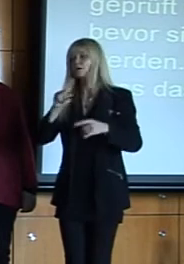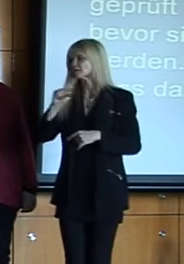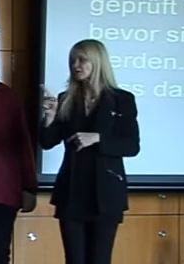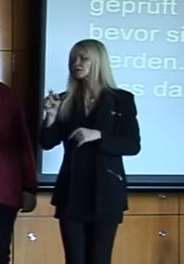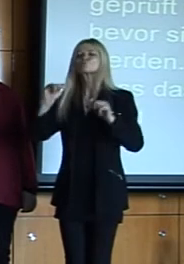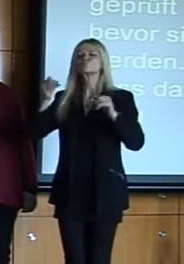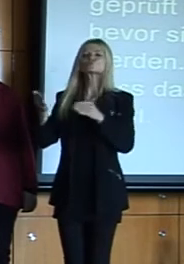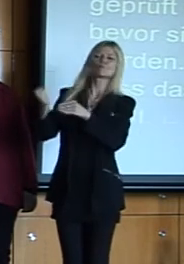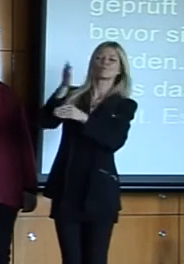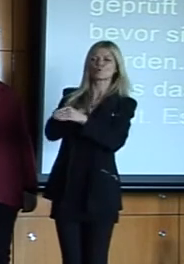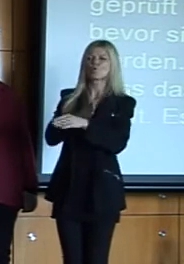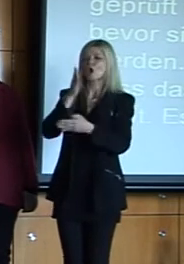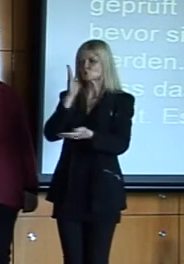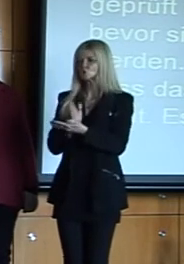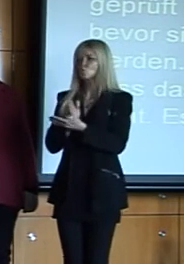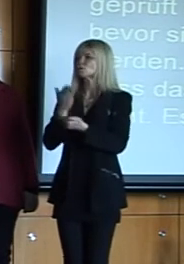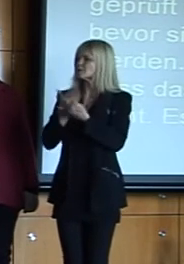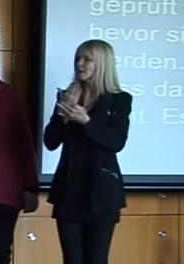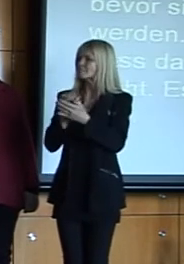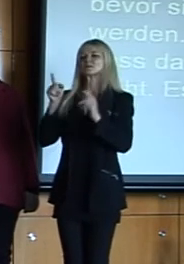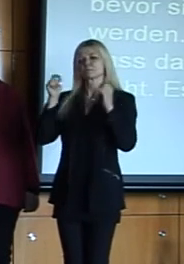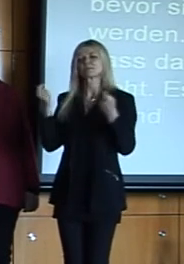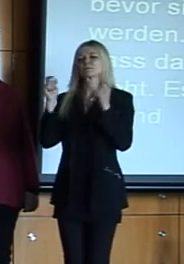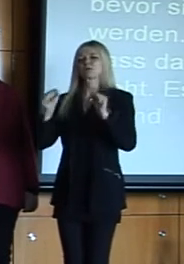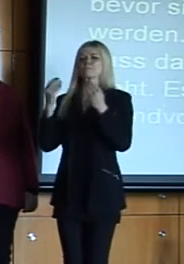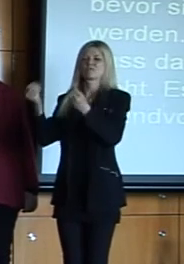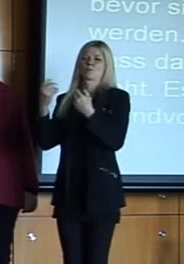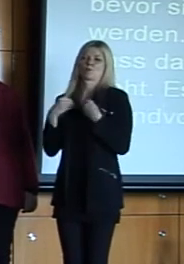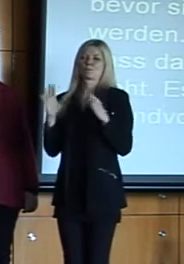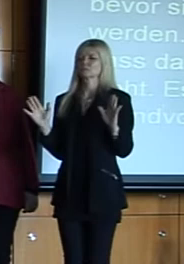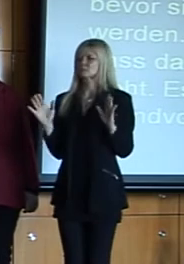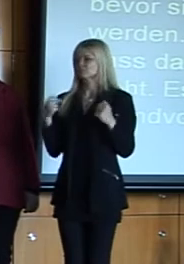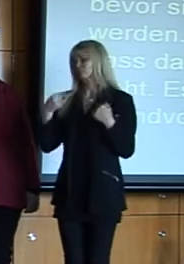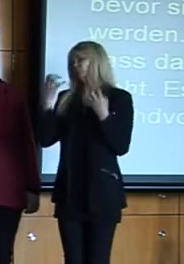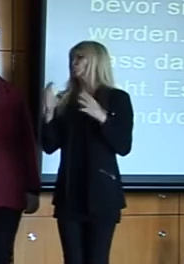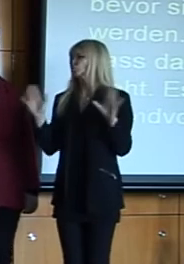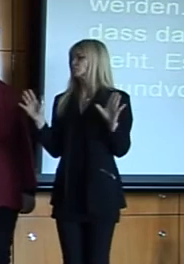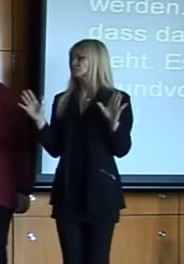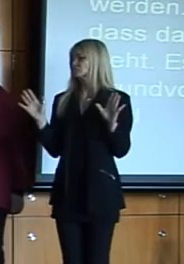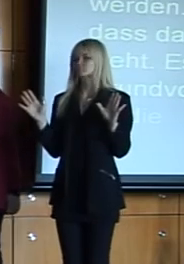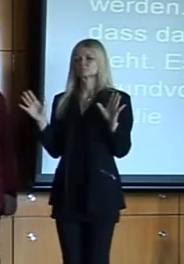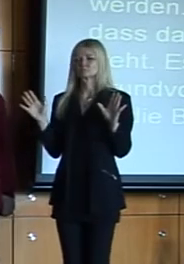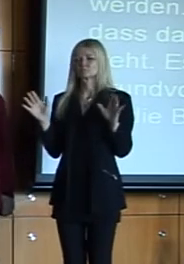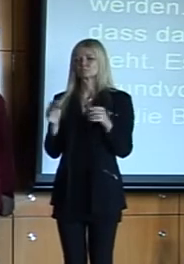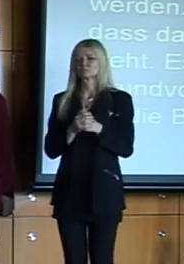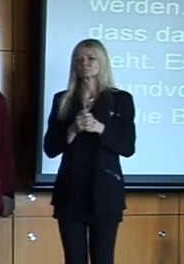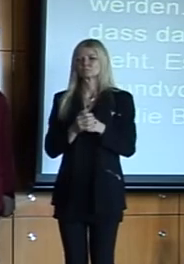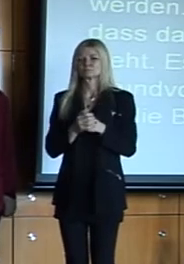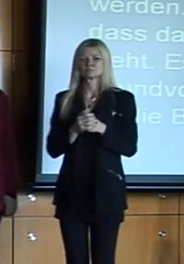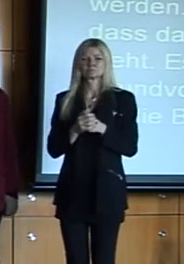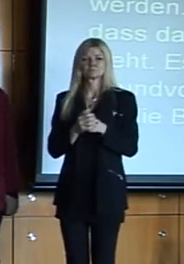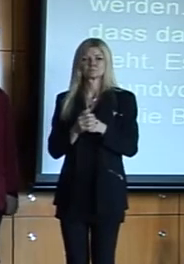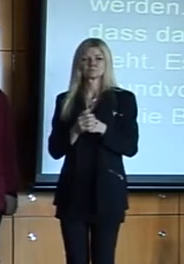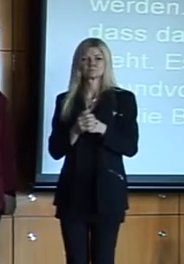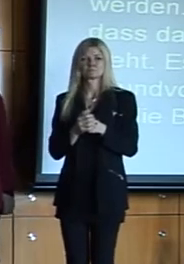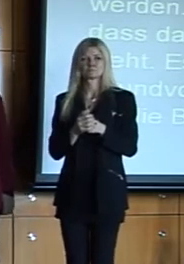eine Grundvoraussetzung sein, damit überhaupt ein Betrieb bewilligt werden kann. Das wäre ein Wunsch, den was ich noch unbedingt anbringen möchte.